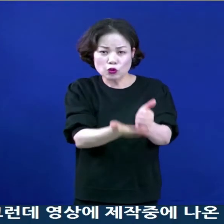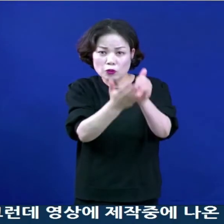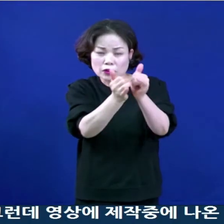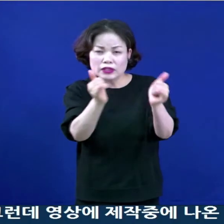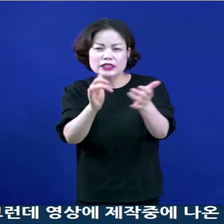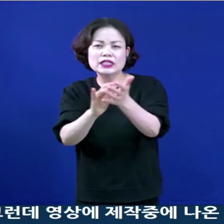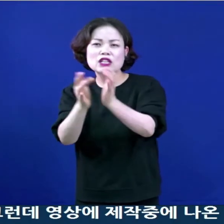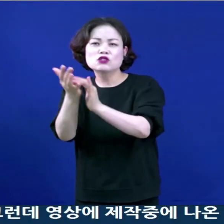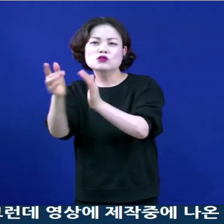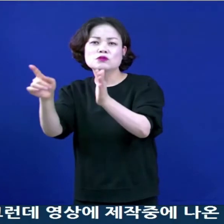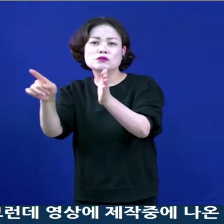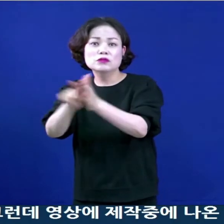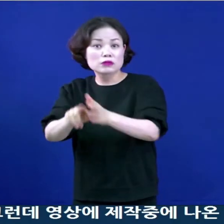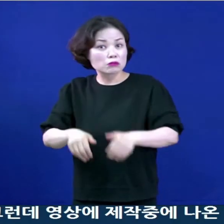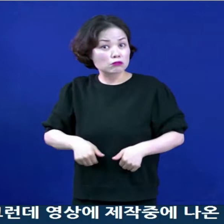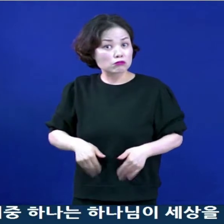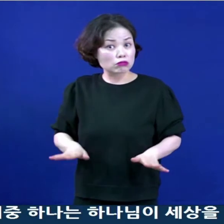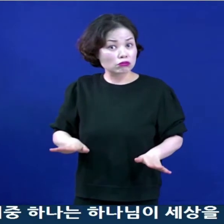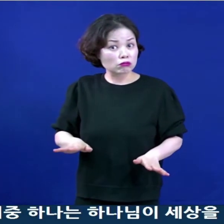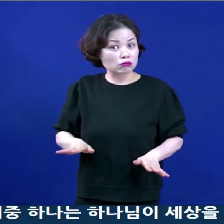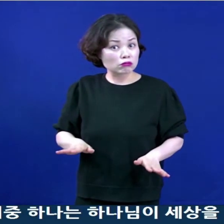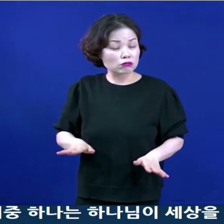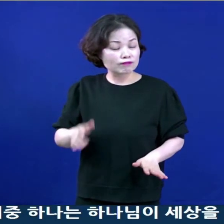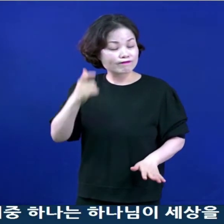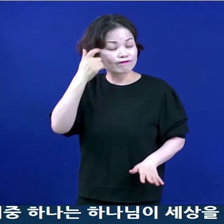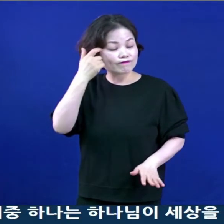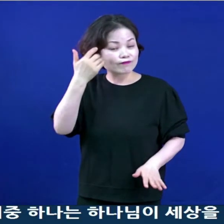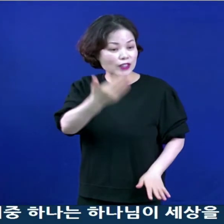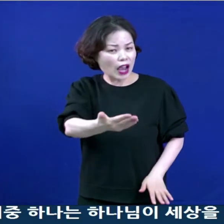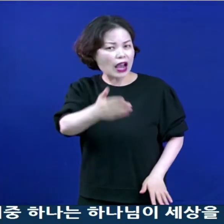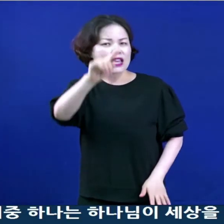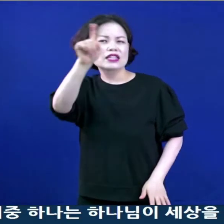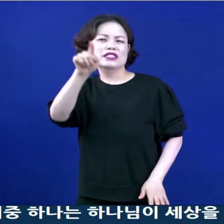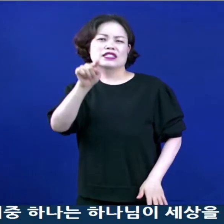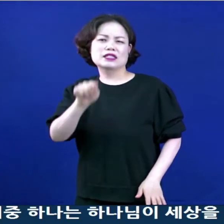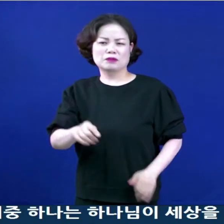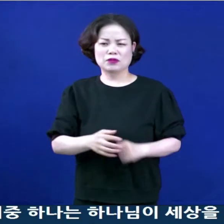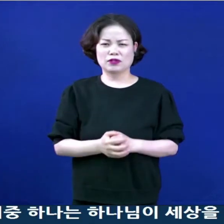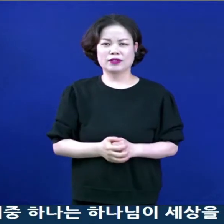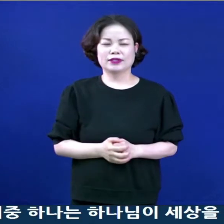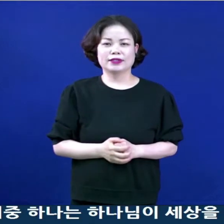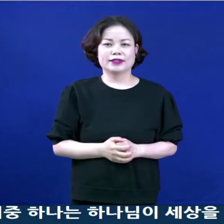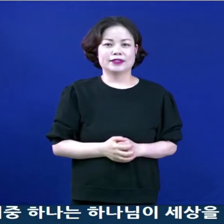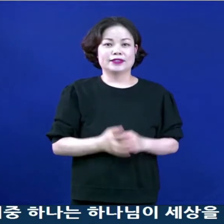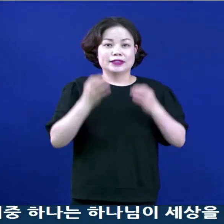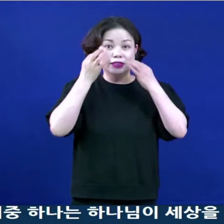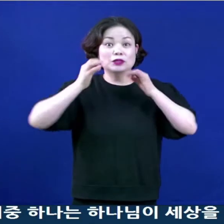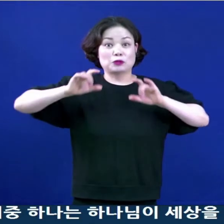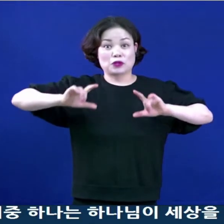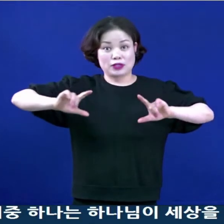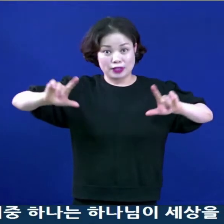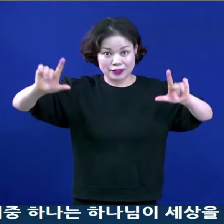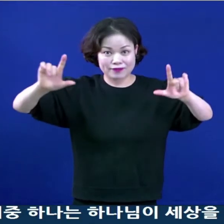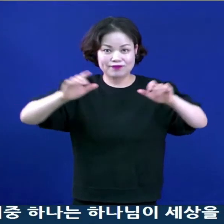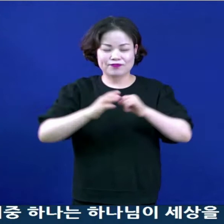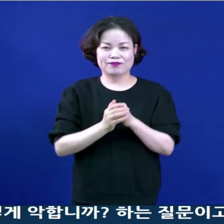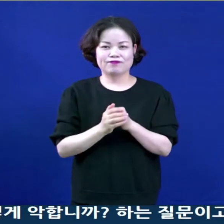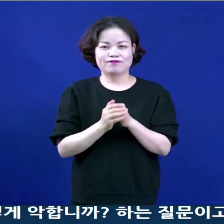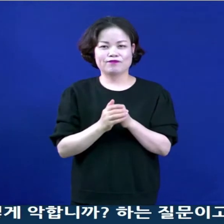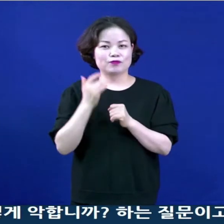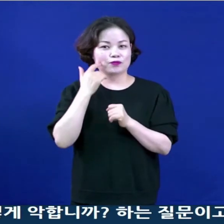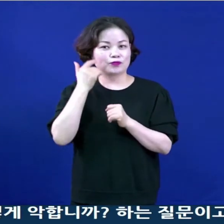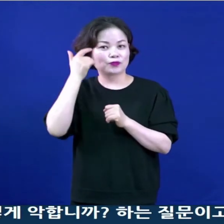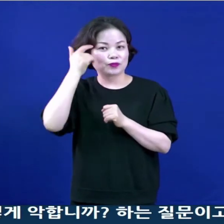사람이 예수를 믿을 필요가 있을까요? 라는 질문입니다. 다 이제 금요일 날 제가